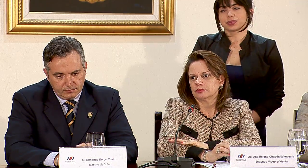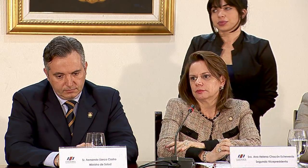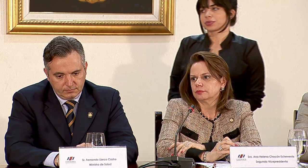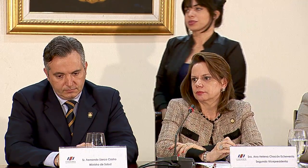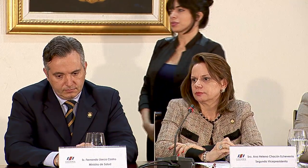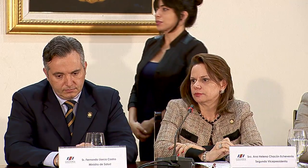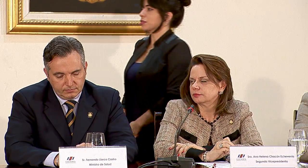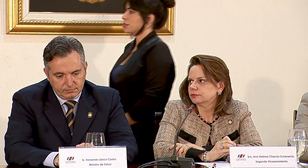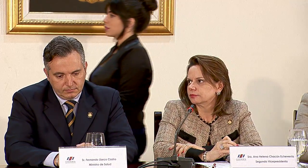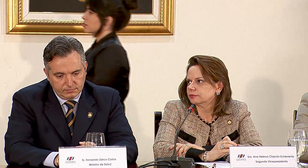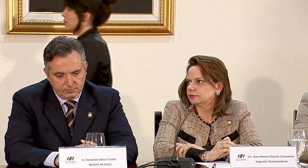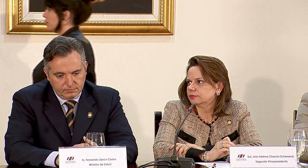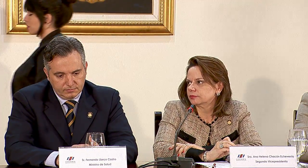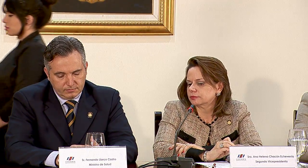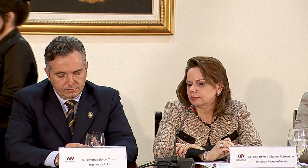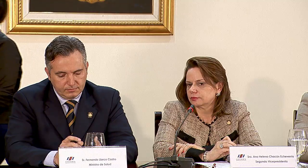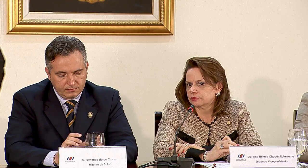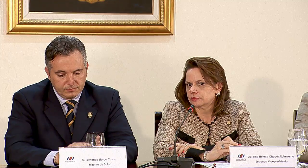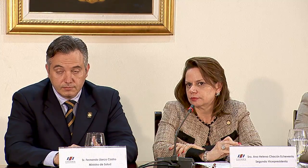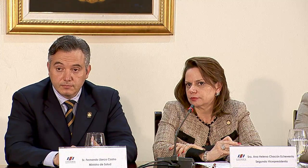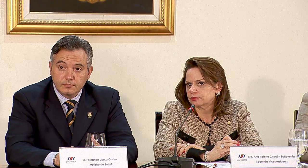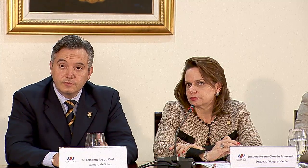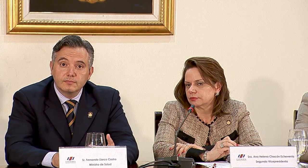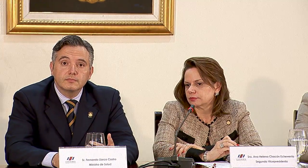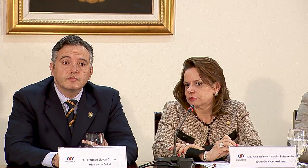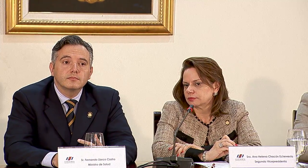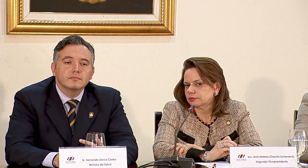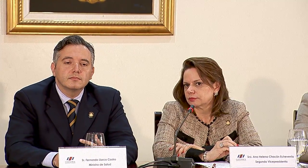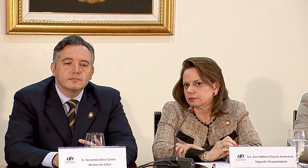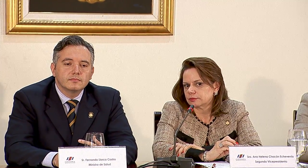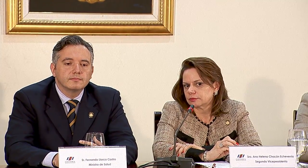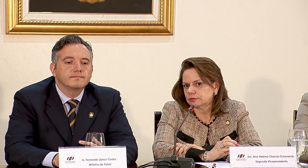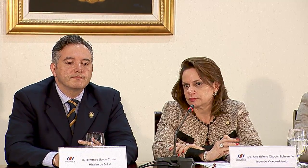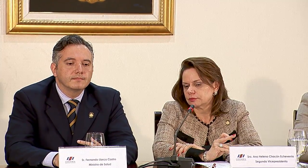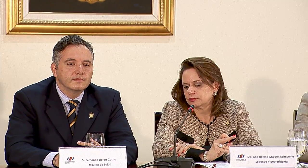Muchas gracias a la señora vicepresidenta. Carlos Mora, C. Roy.